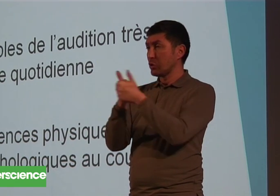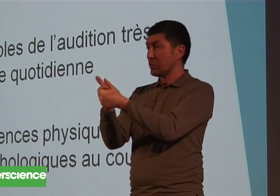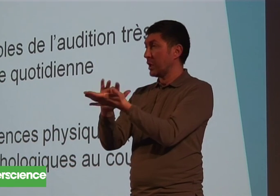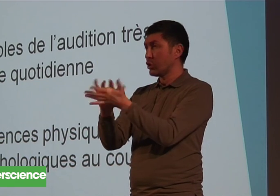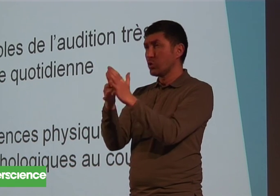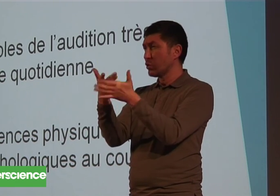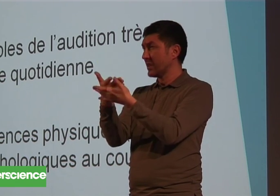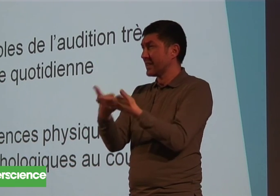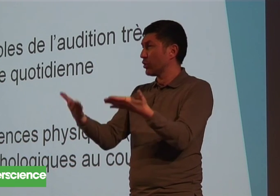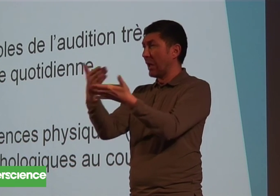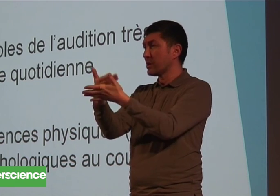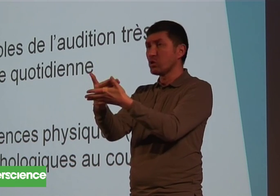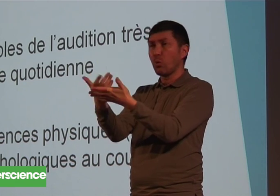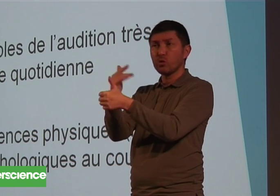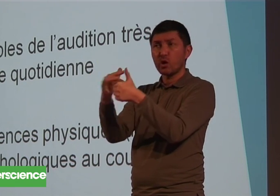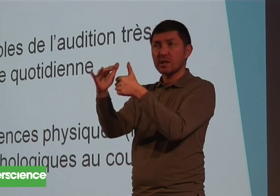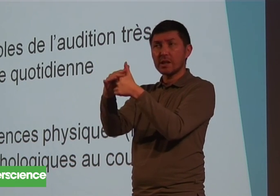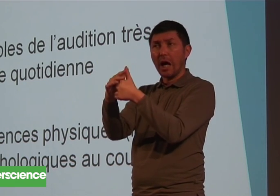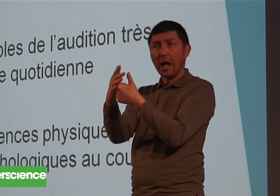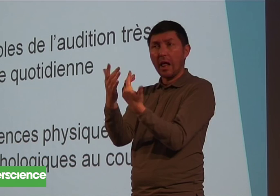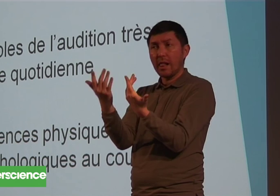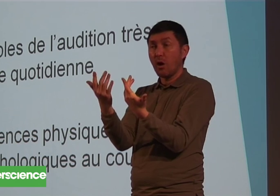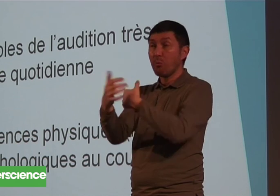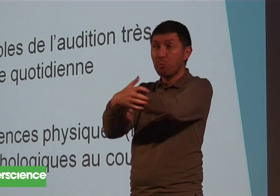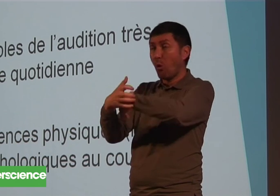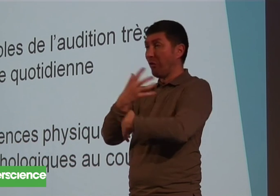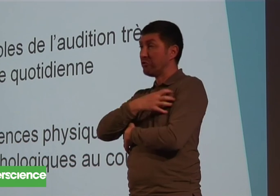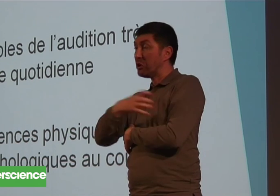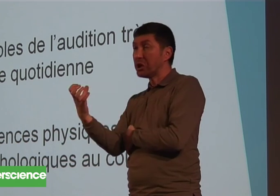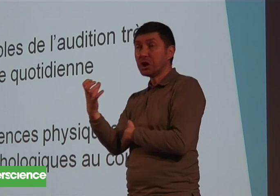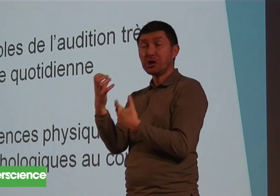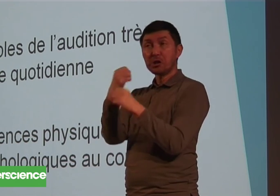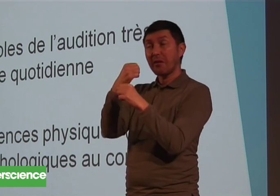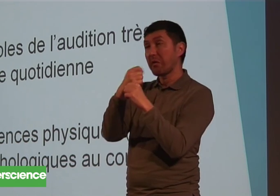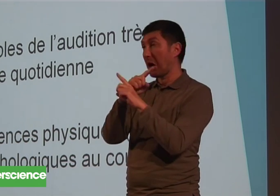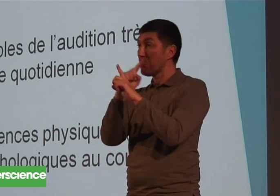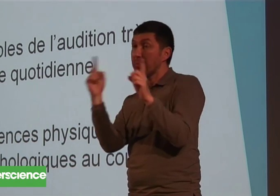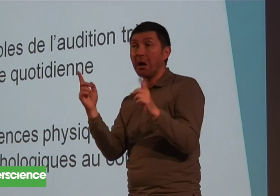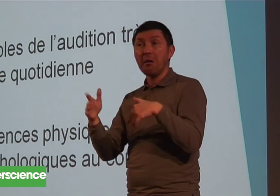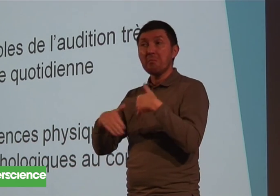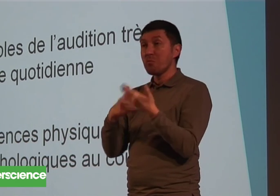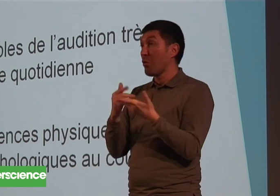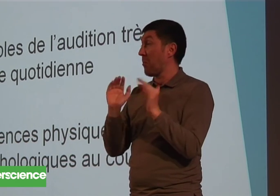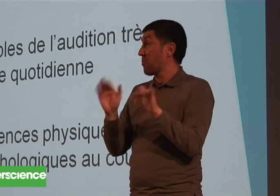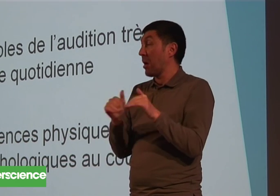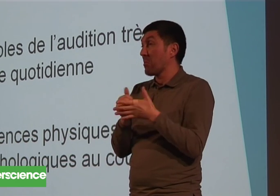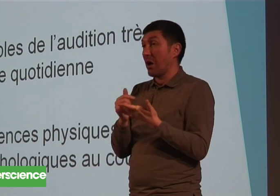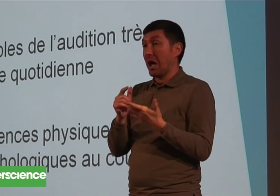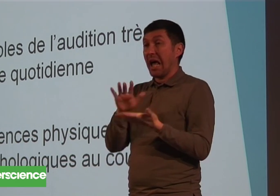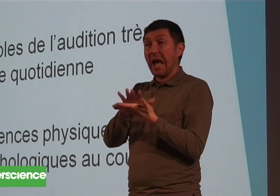niveau socio-économique, mais aussi quel que soit l'âge de survenue de la surdité ou que les personnes pratiquent ou